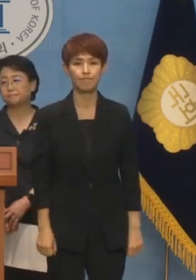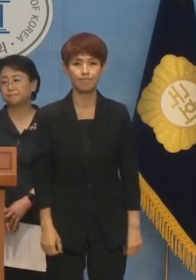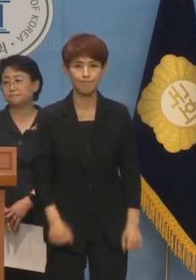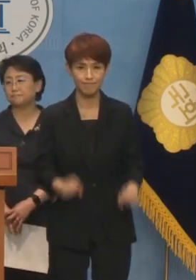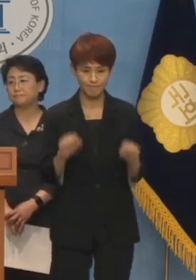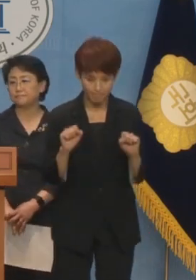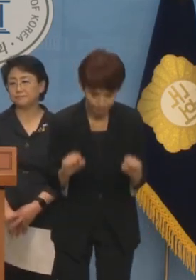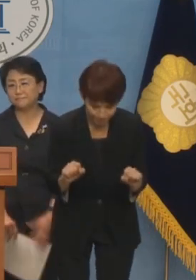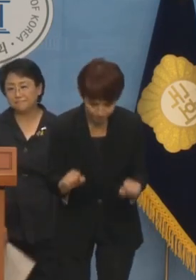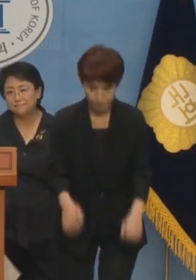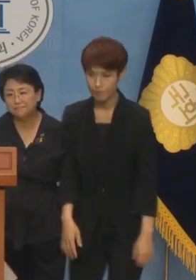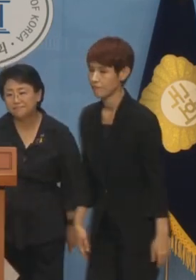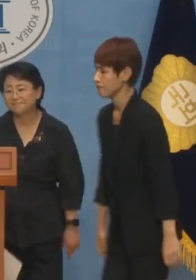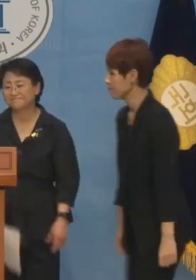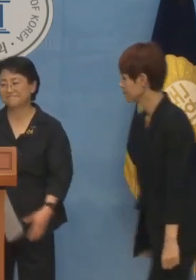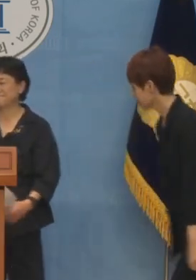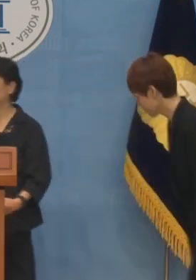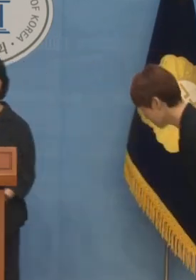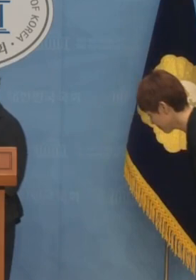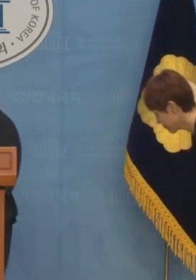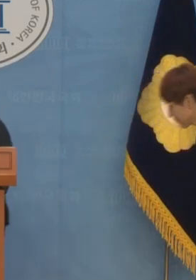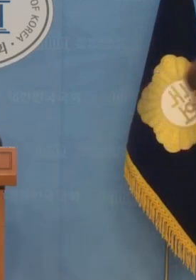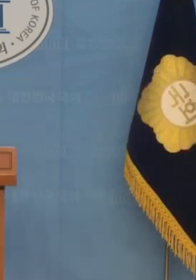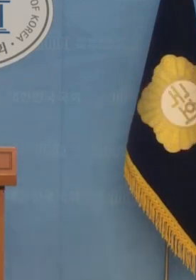네, 마치겠습니다.